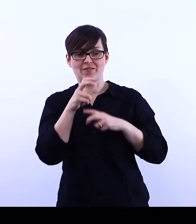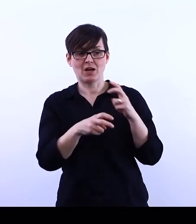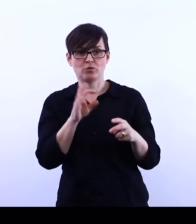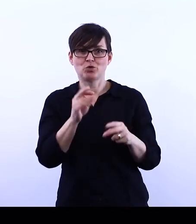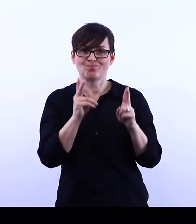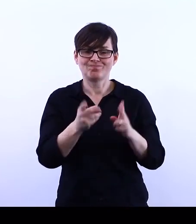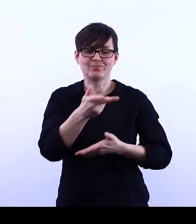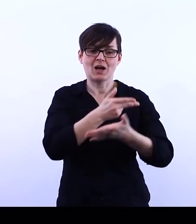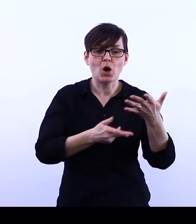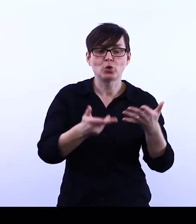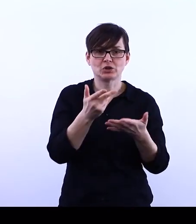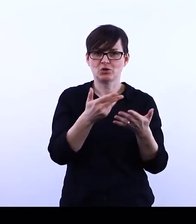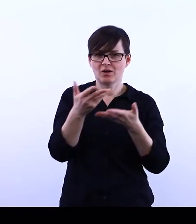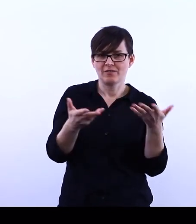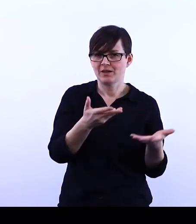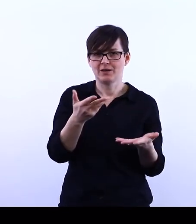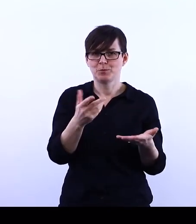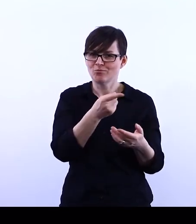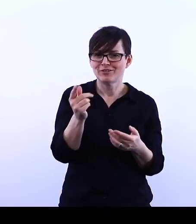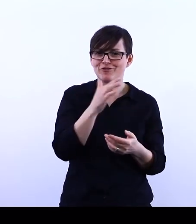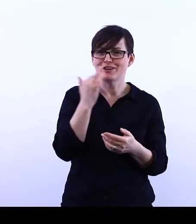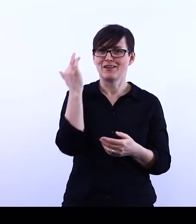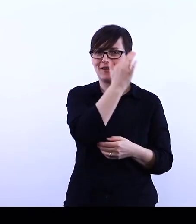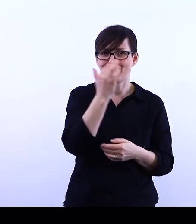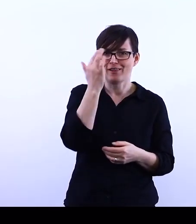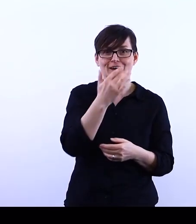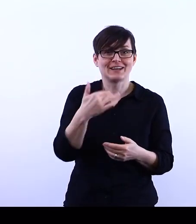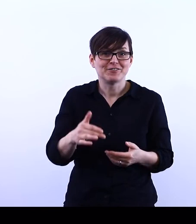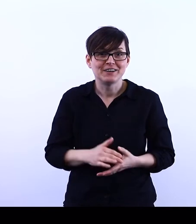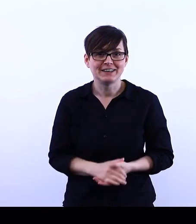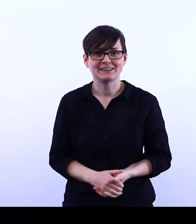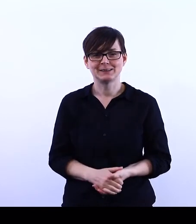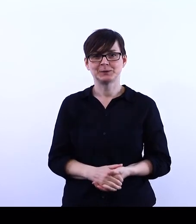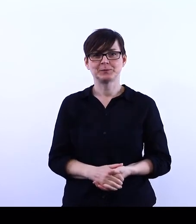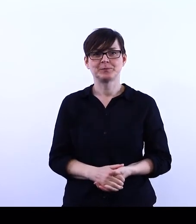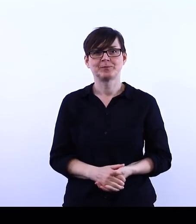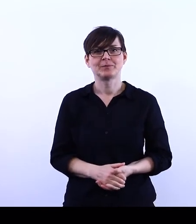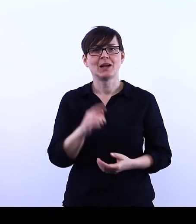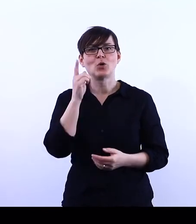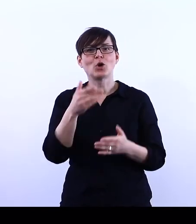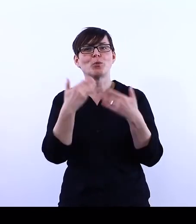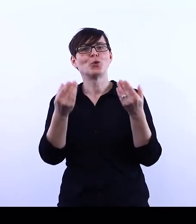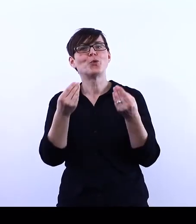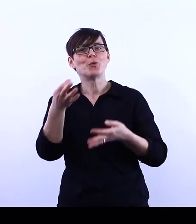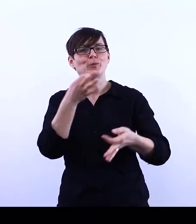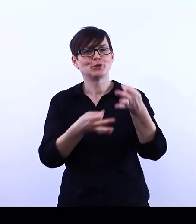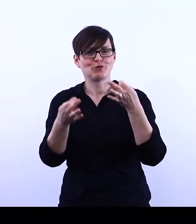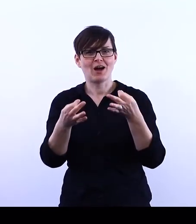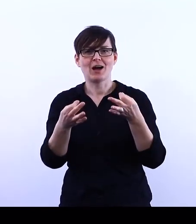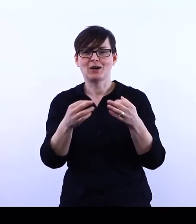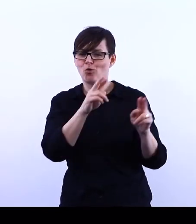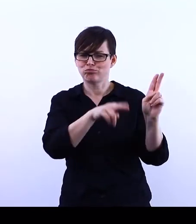Austausch und solche Sachen zu treffen? Und ich glaube, das ist auch vereinsübergreifend, auch wie das